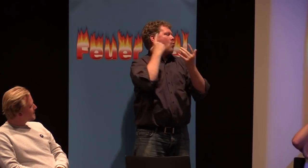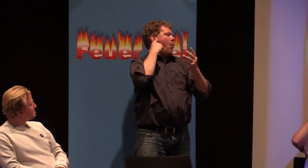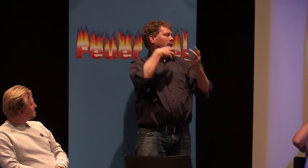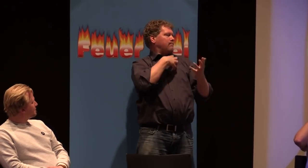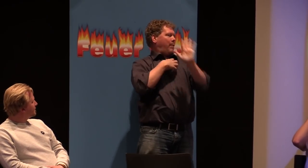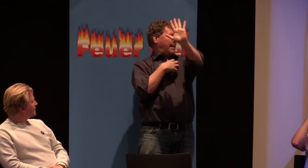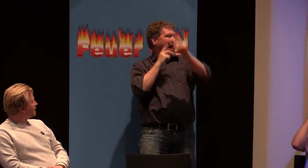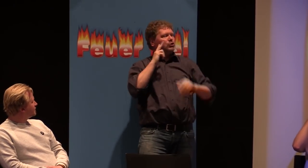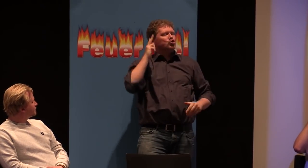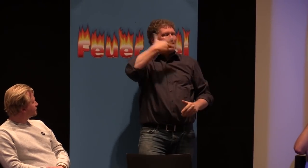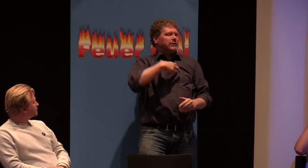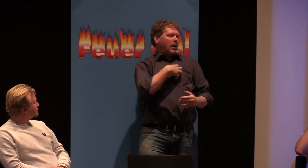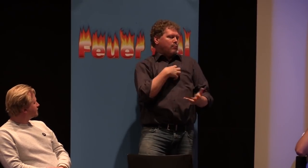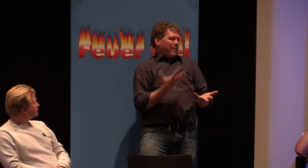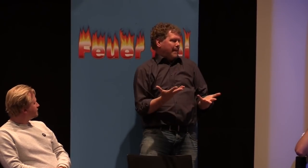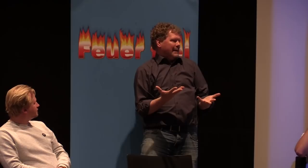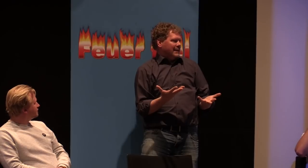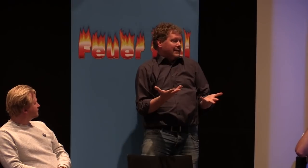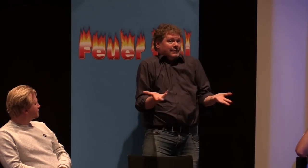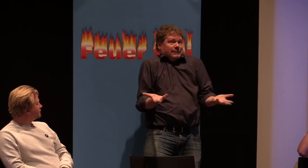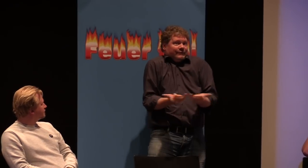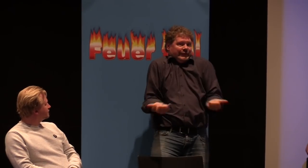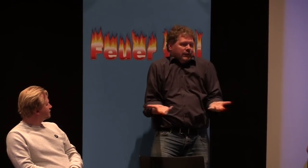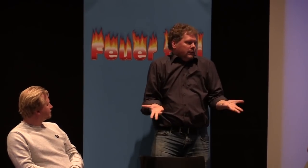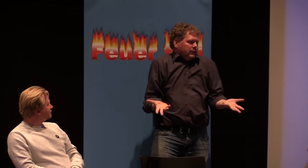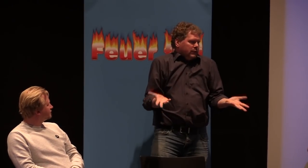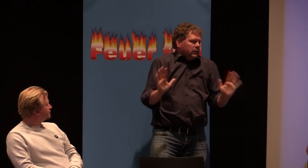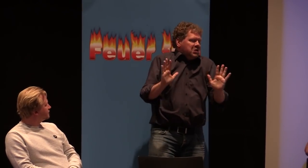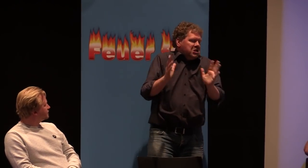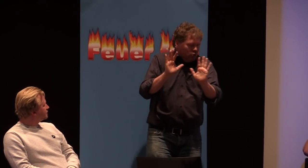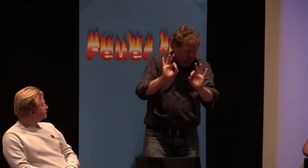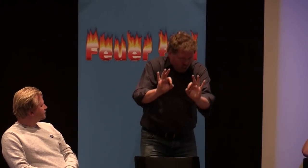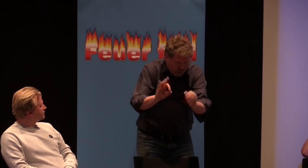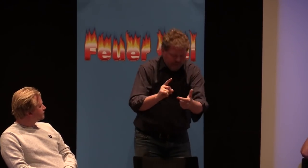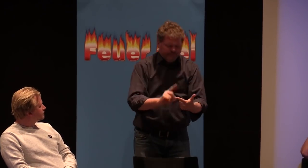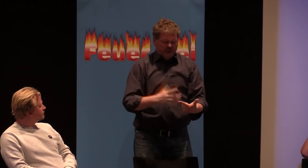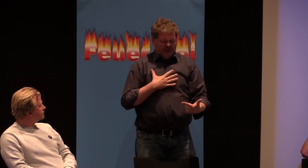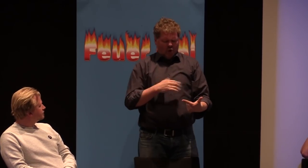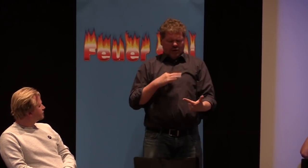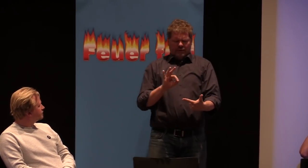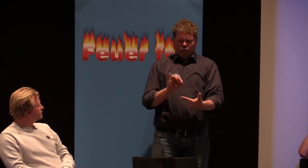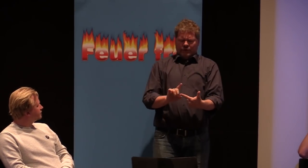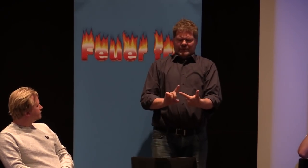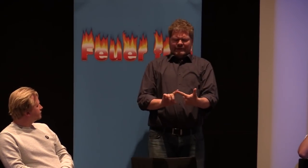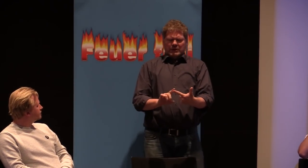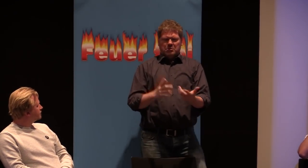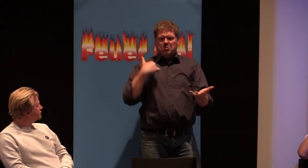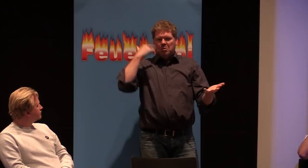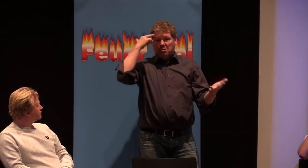mehr auf dem Land. Das ist aber genauso bei Hörenden auch. Das ist ein sozialpolitisches Problem. Und dann hatte ich eigentlich gerade